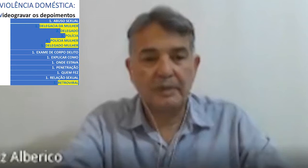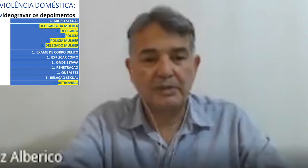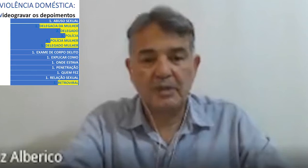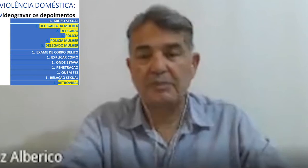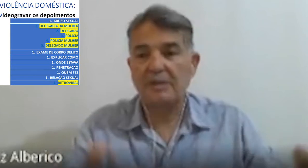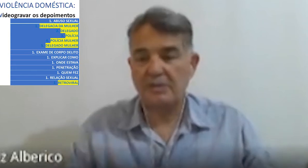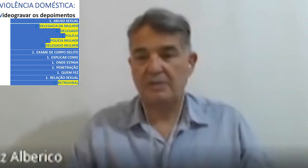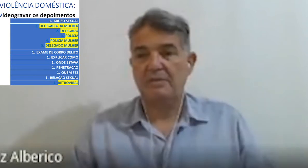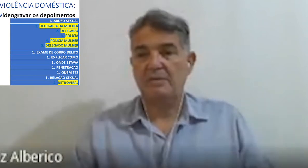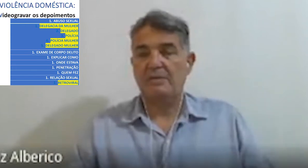Automaticamente,